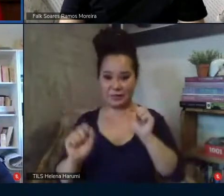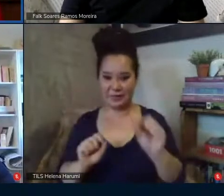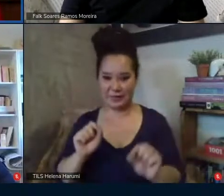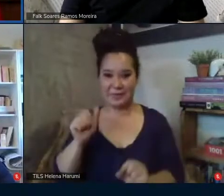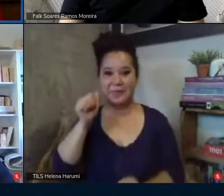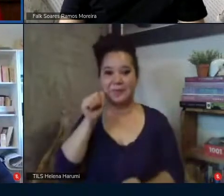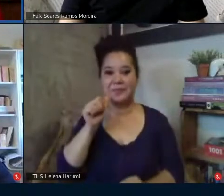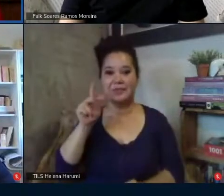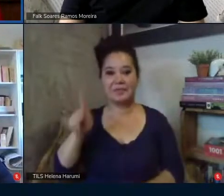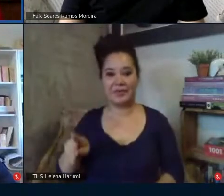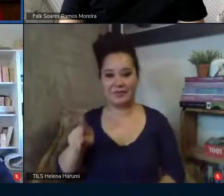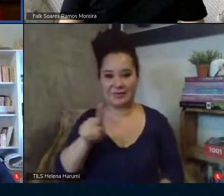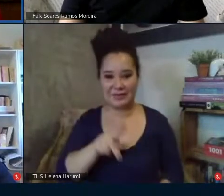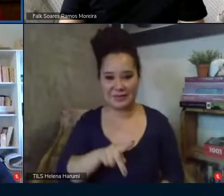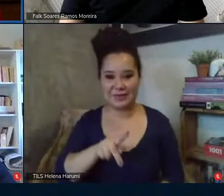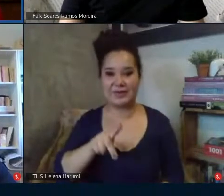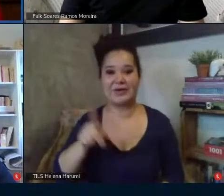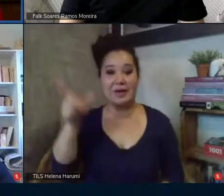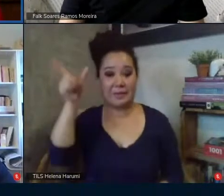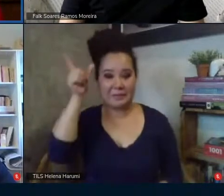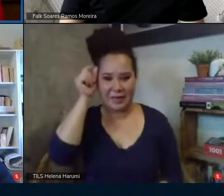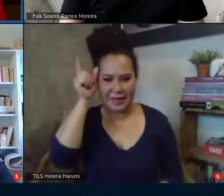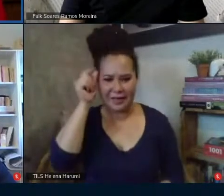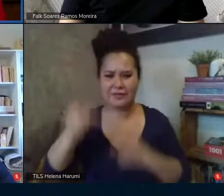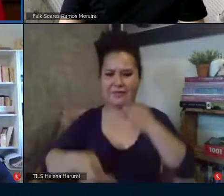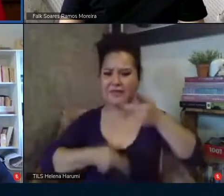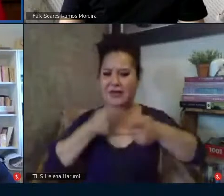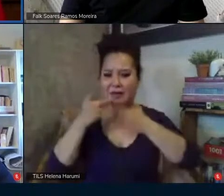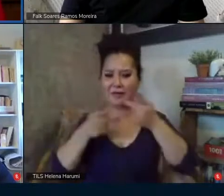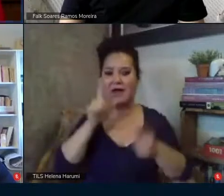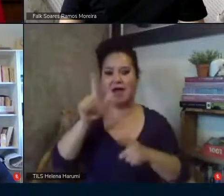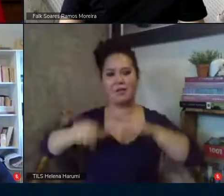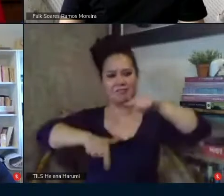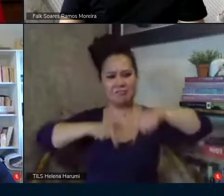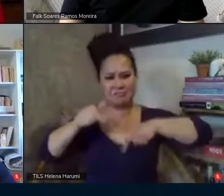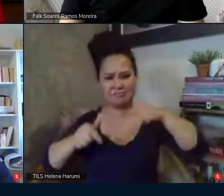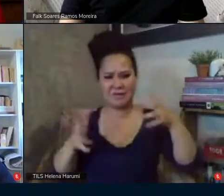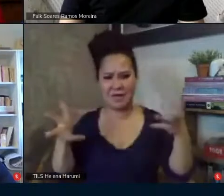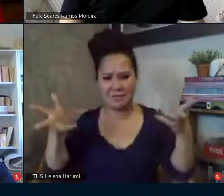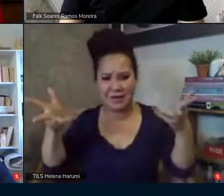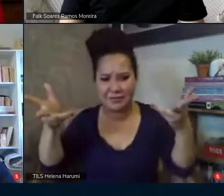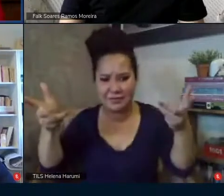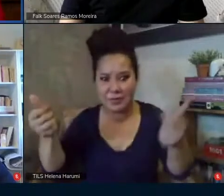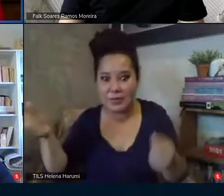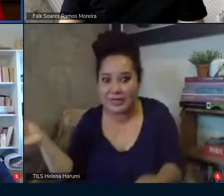disse que é um trabalho de excelência inédito.